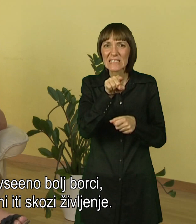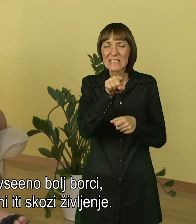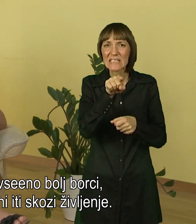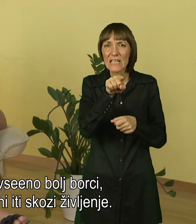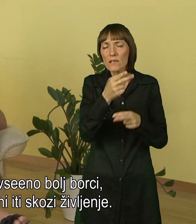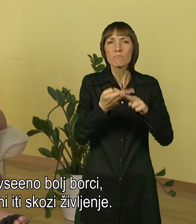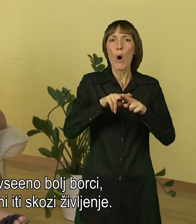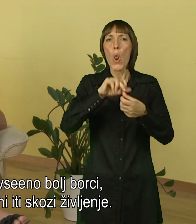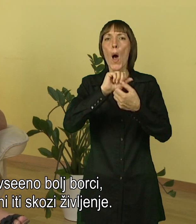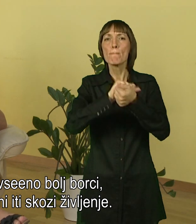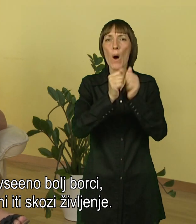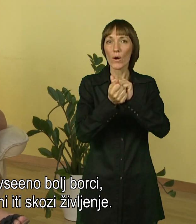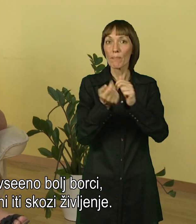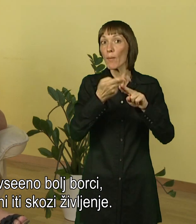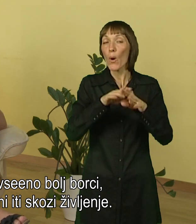da so